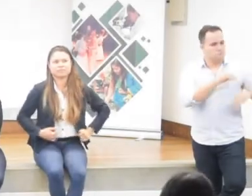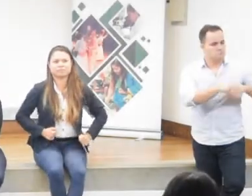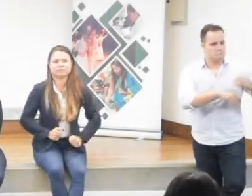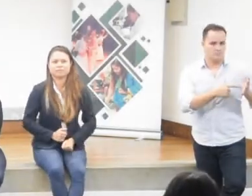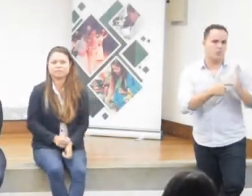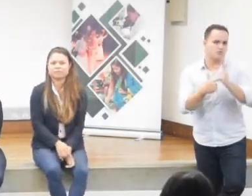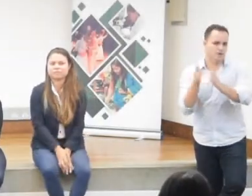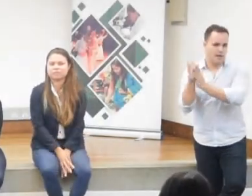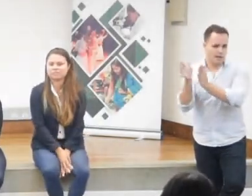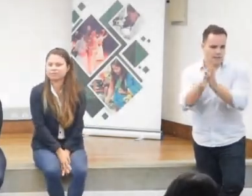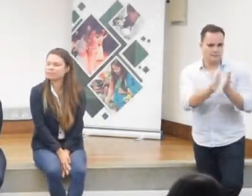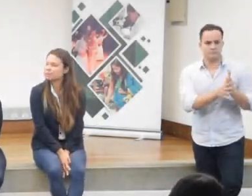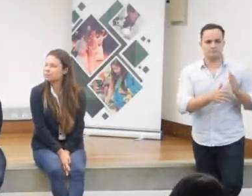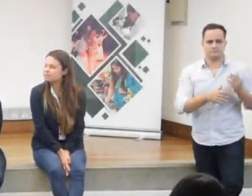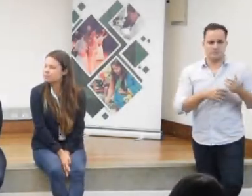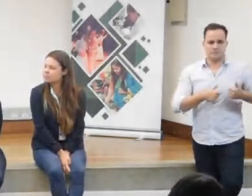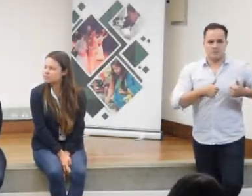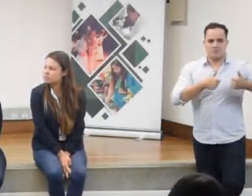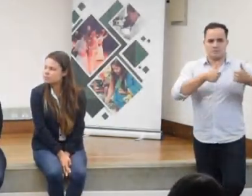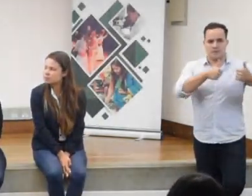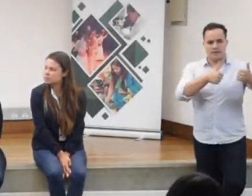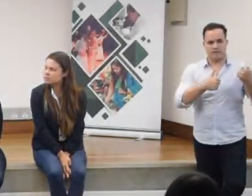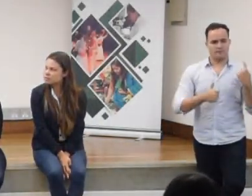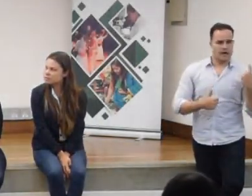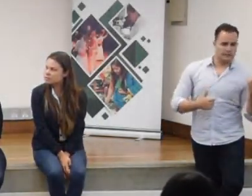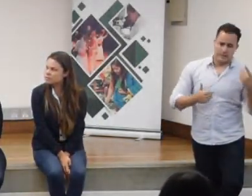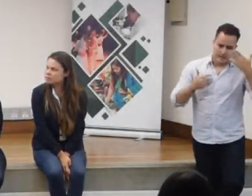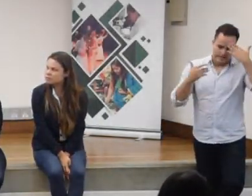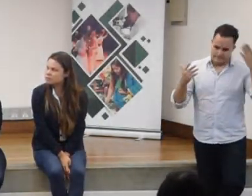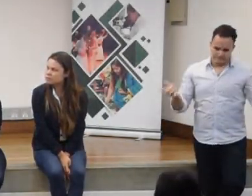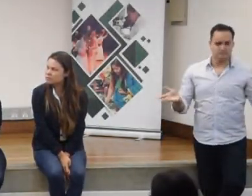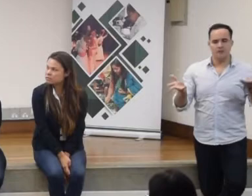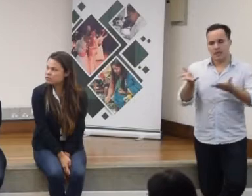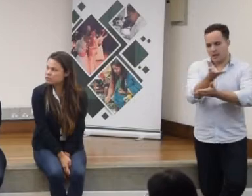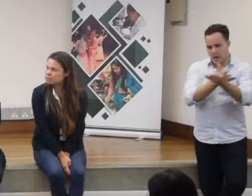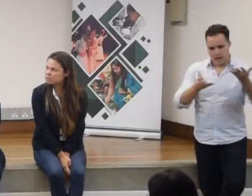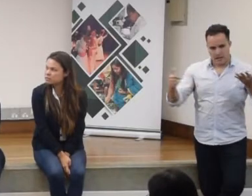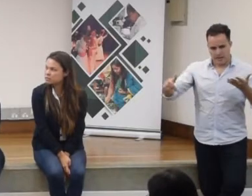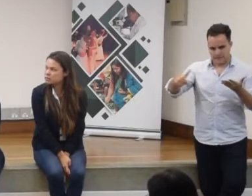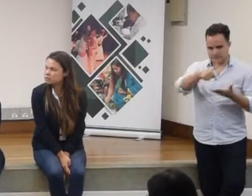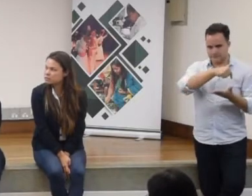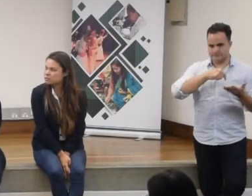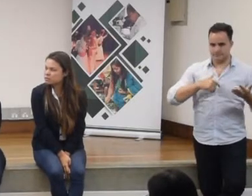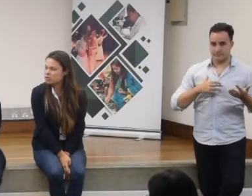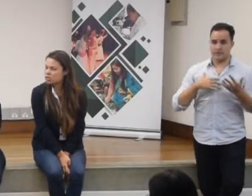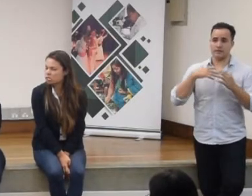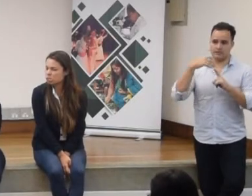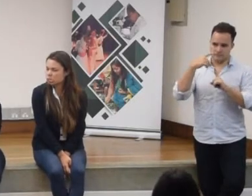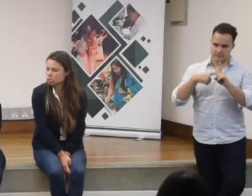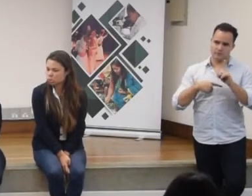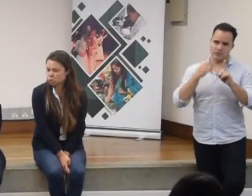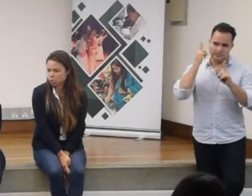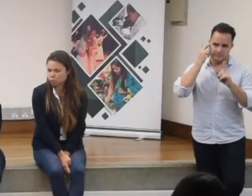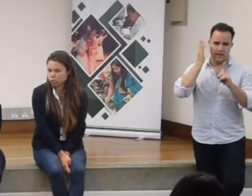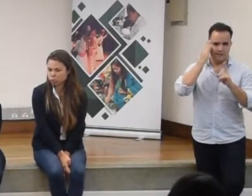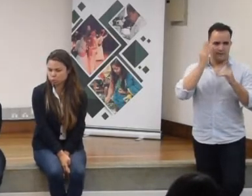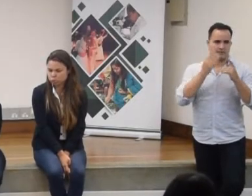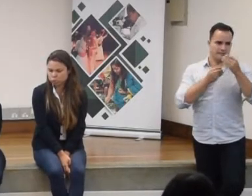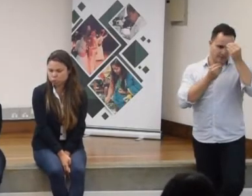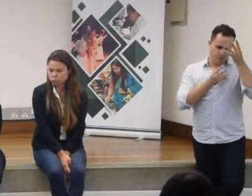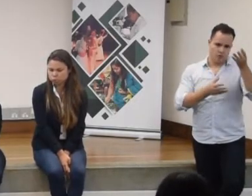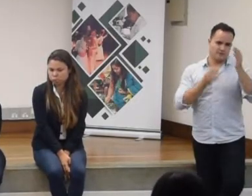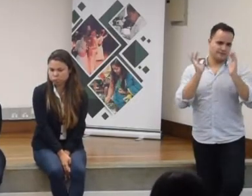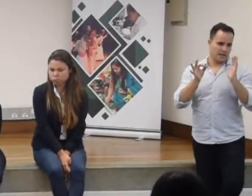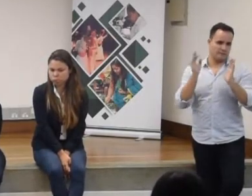y mensualmente, o sea, cada 15 días, pero mensualmente también compartir esos informes de los cuales nosotros hacemos parte